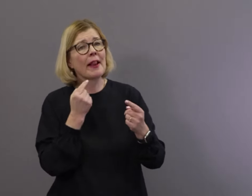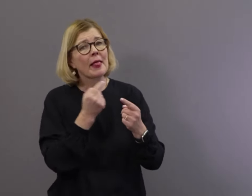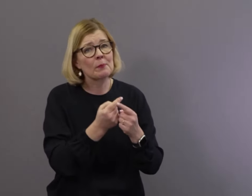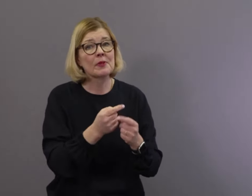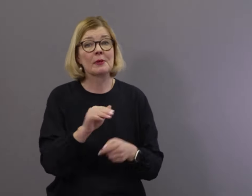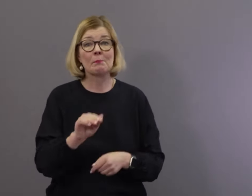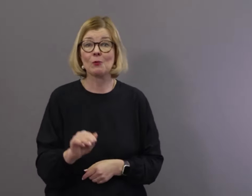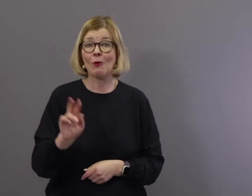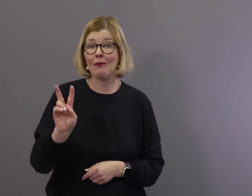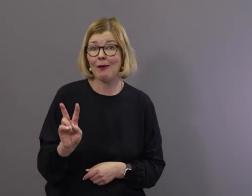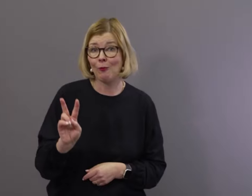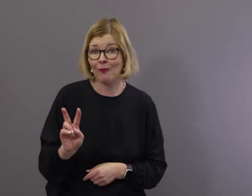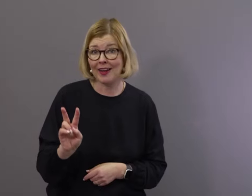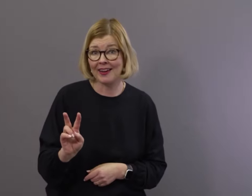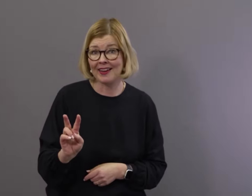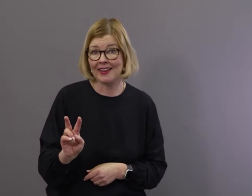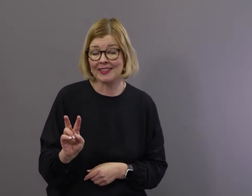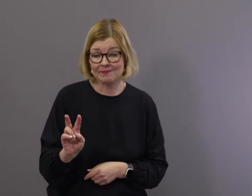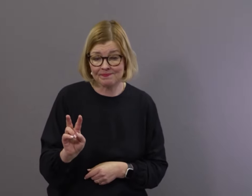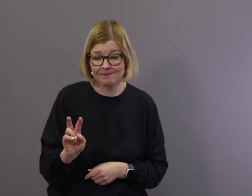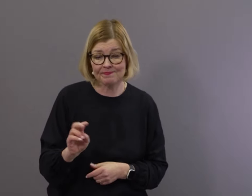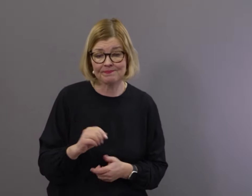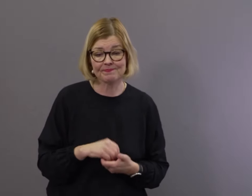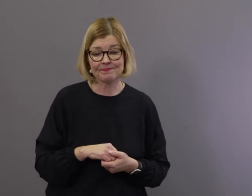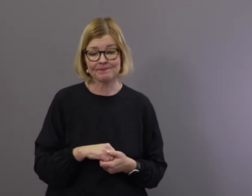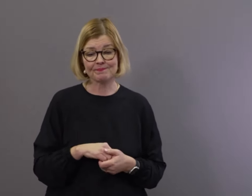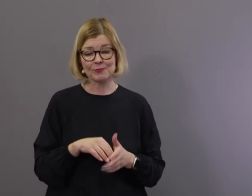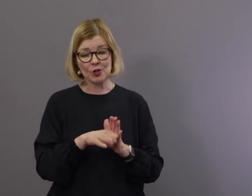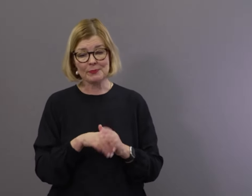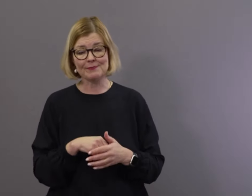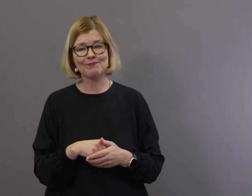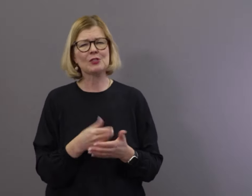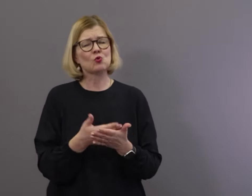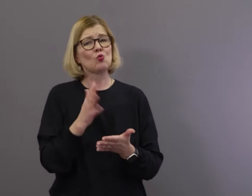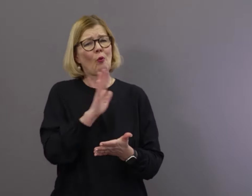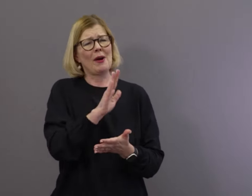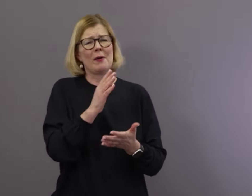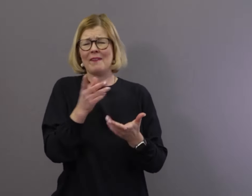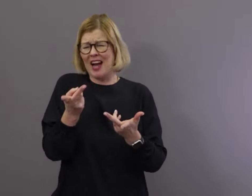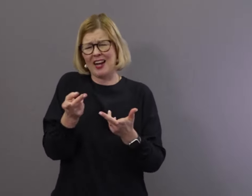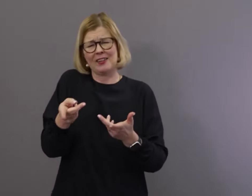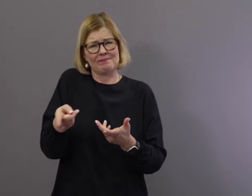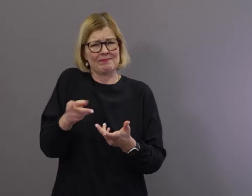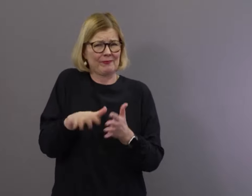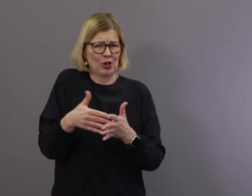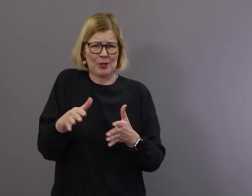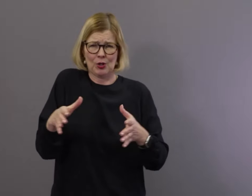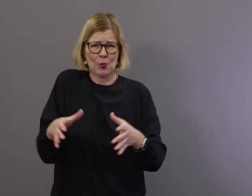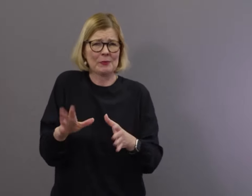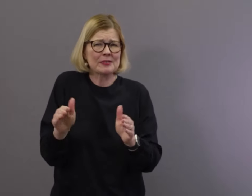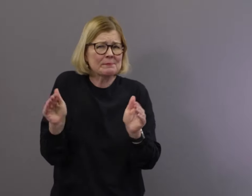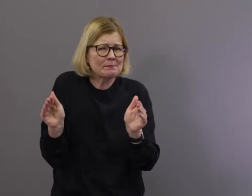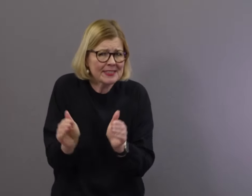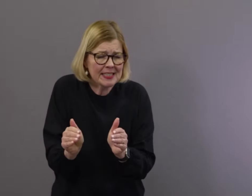Tämän kautta viittomakieliset lapset ovat päässeet lähemmäksi Pikku Kakkosen maailmaa ja heidän ohjelmiaan.